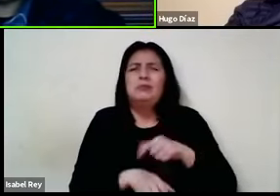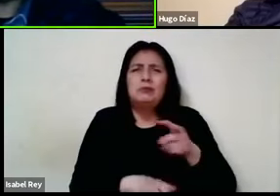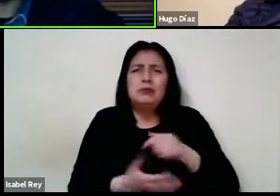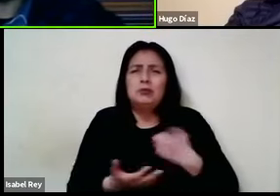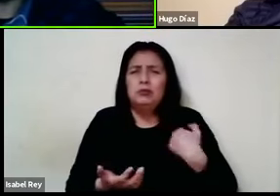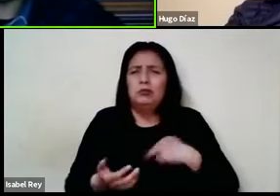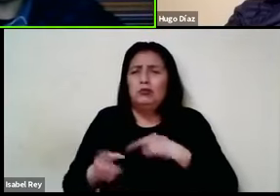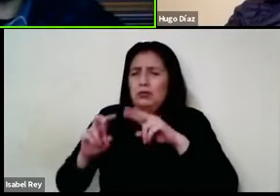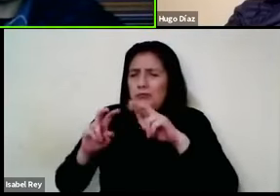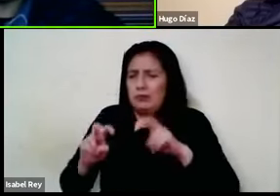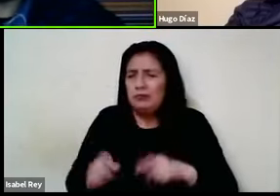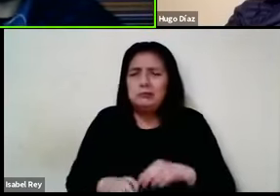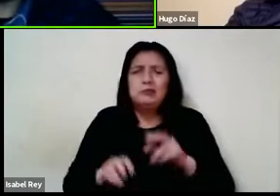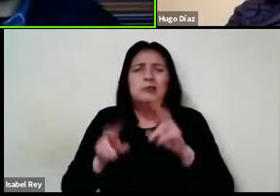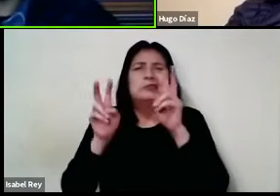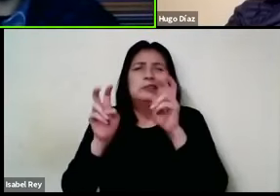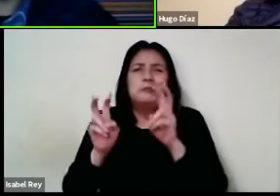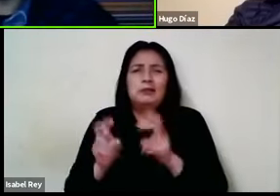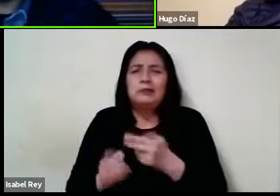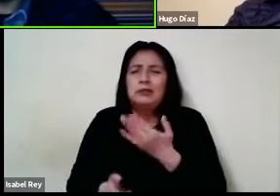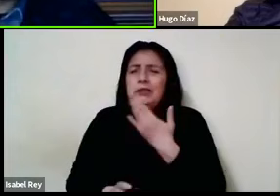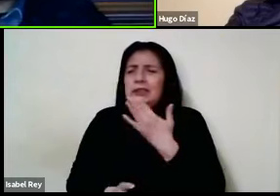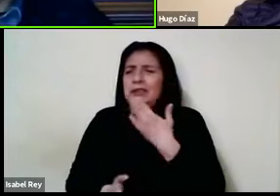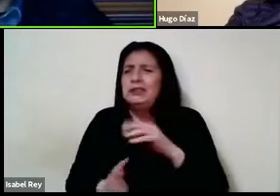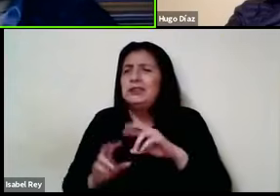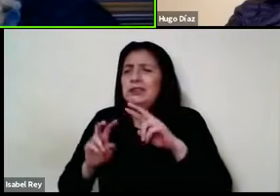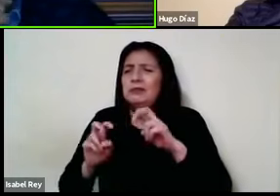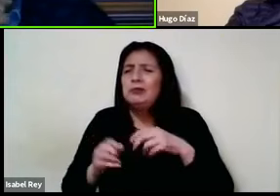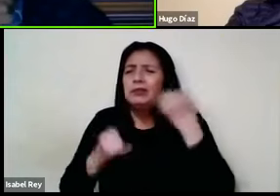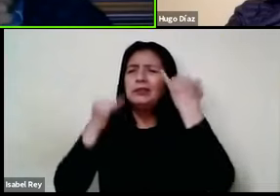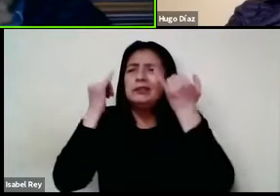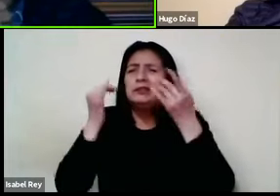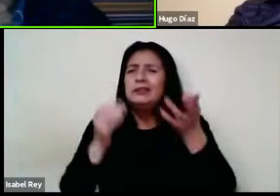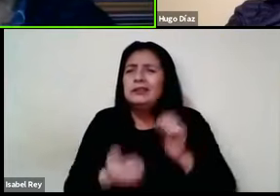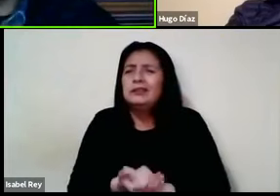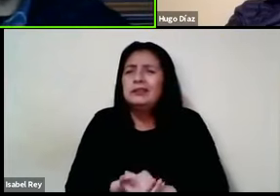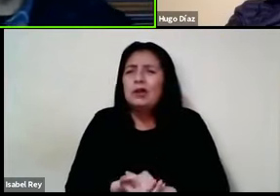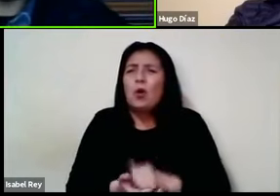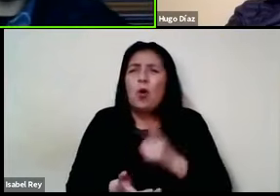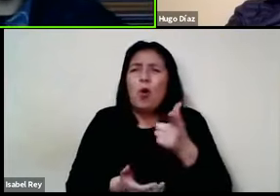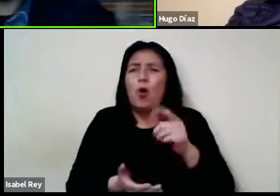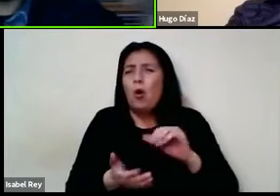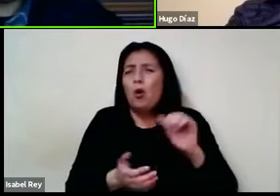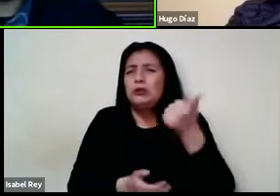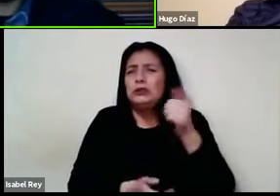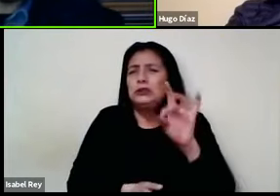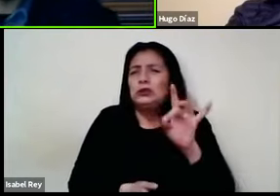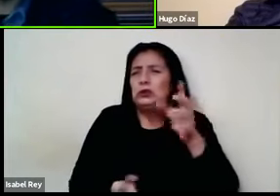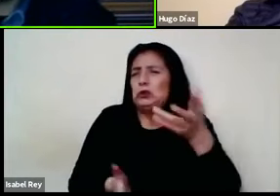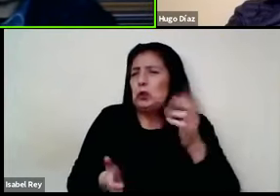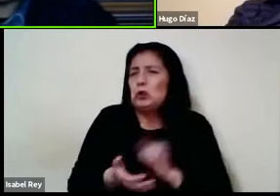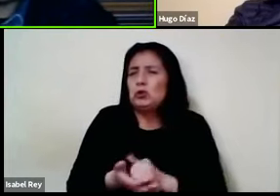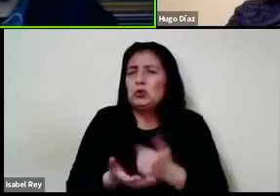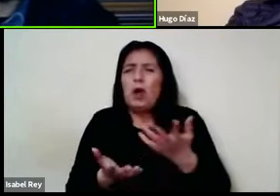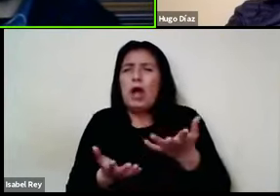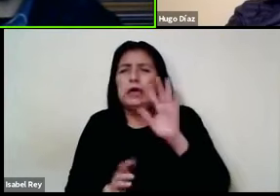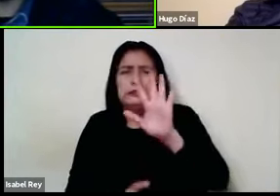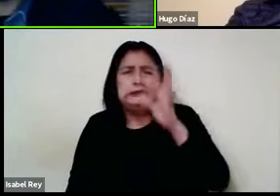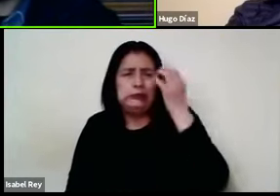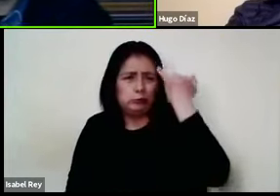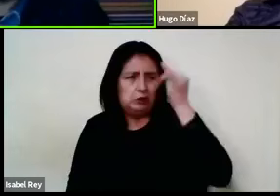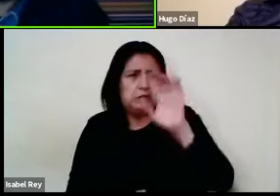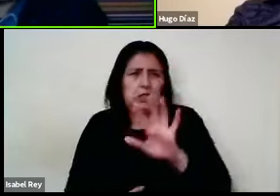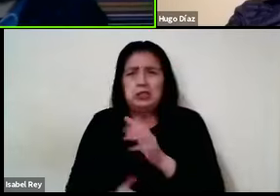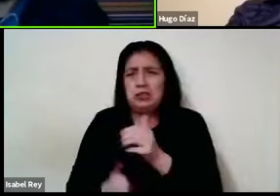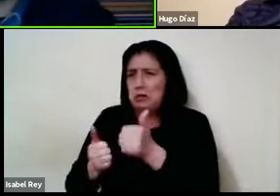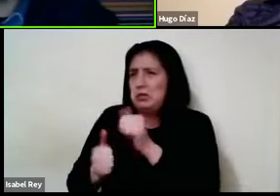evaluamos son a veces contenidos, pero ¿quién evalúa ideas? ¿Atiendo tu idea? 18, ¿ah? O mira, 5 ideas, tienes AD, perfecto, o tu